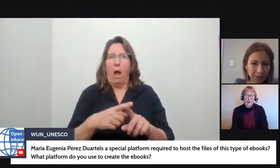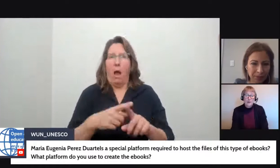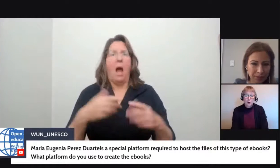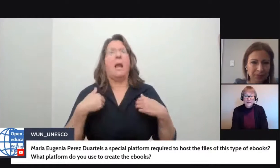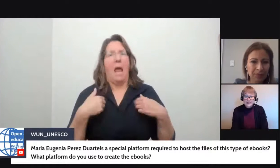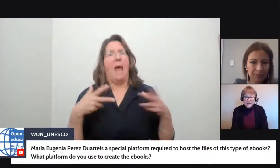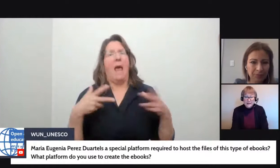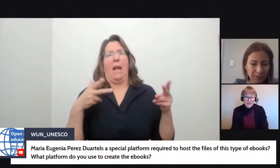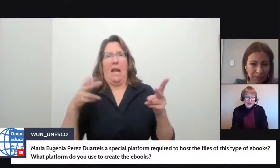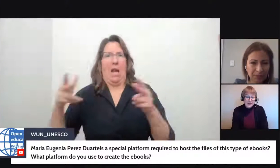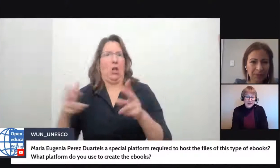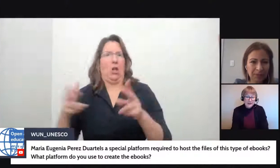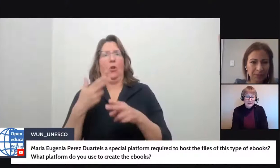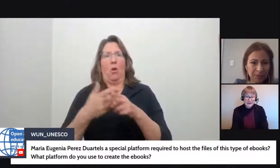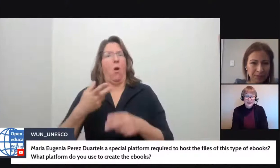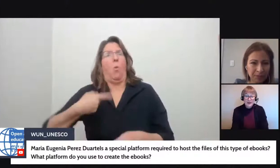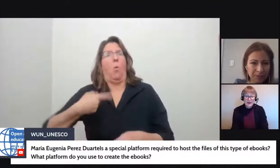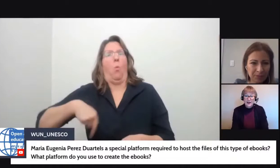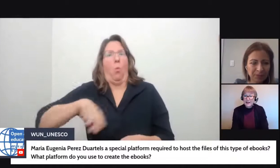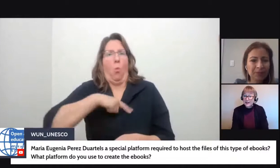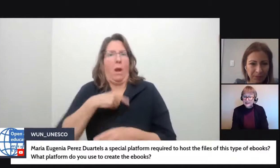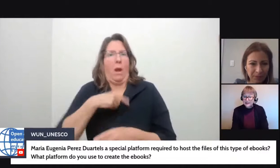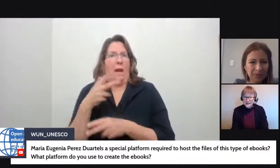Gracias nuevamente. Y también dice,